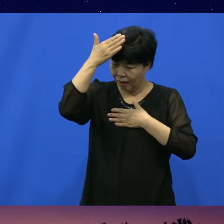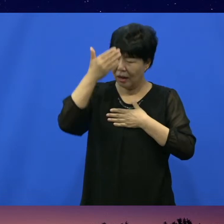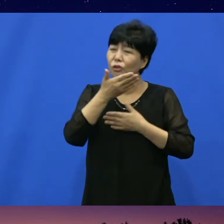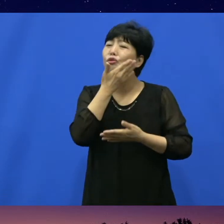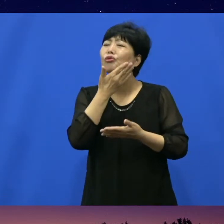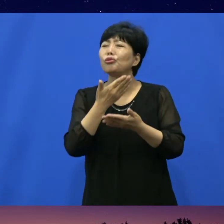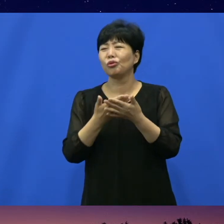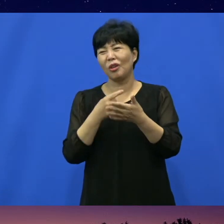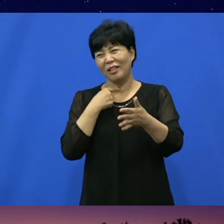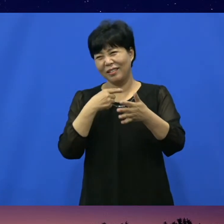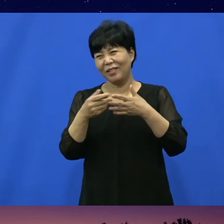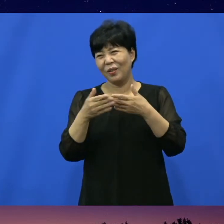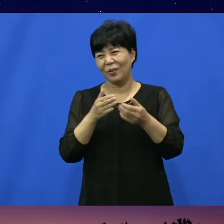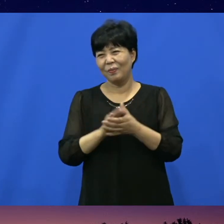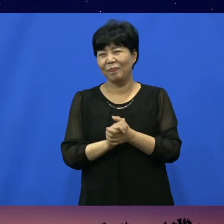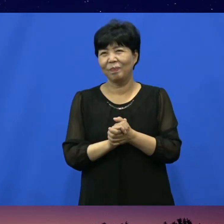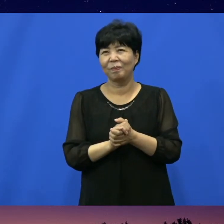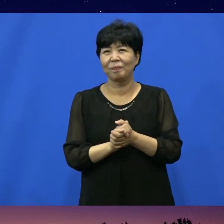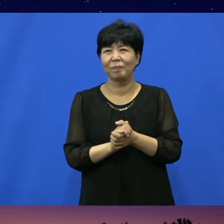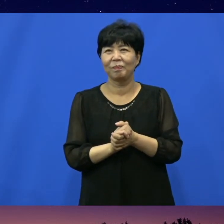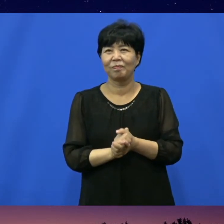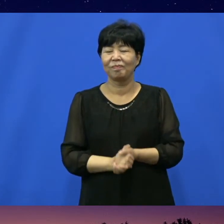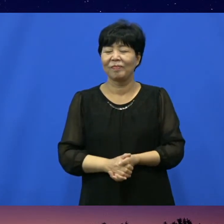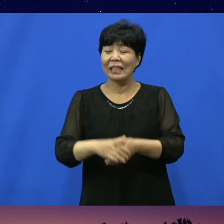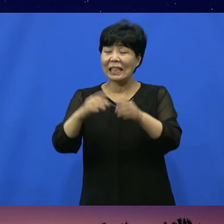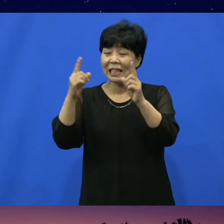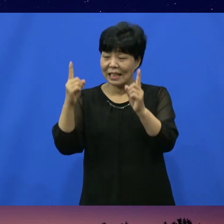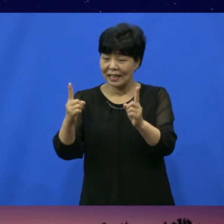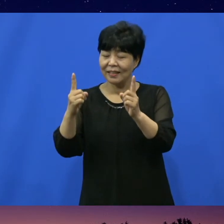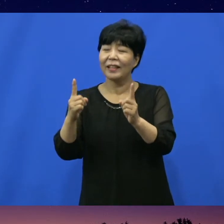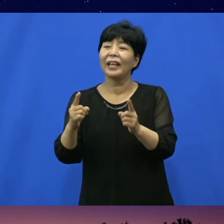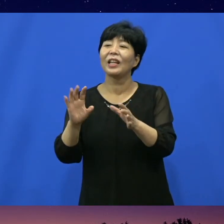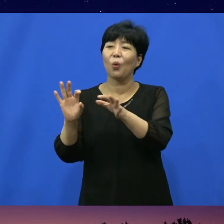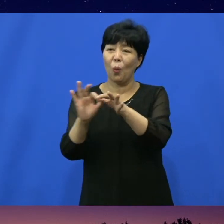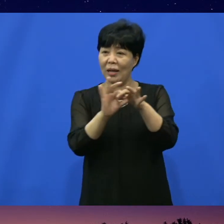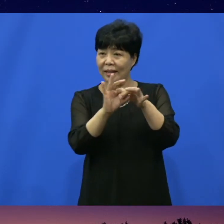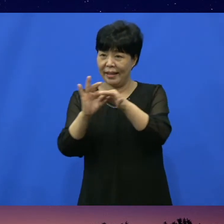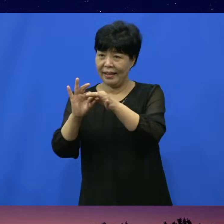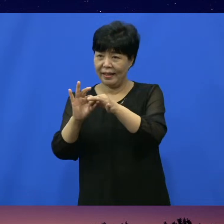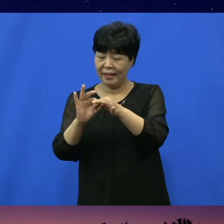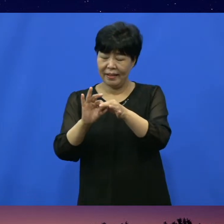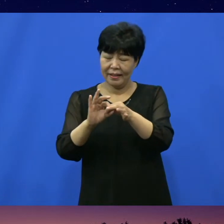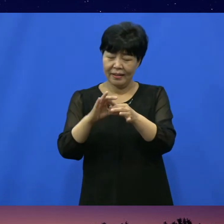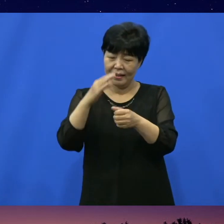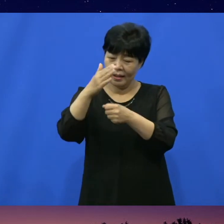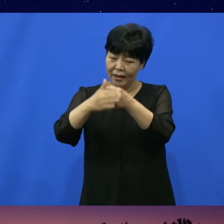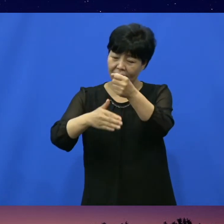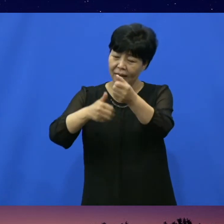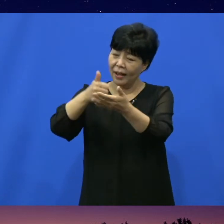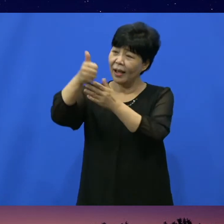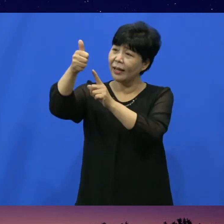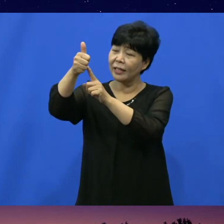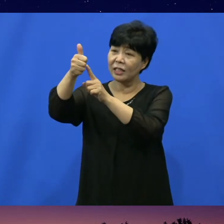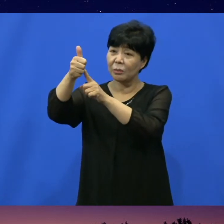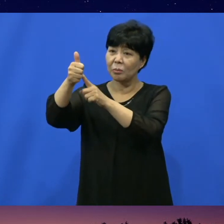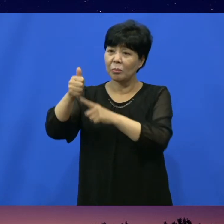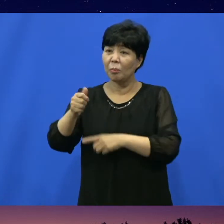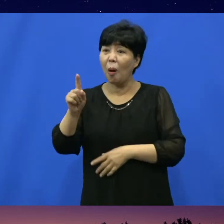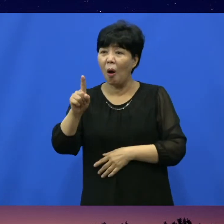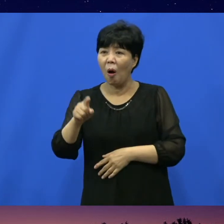그 사랑은 1대1로 이루어져. 1대1의 관계. 그래서 하나님을 종종 우리는 뭐라고 그러죠? 질투하신다고